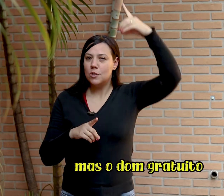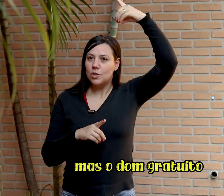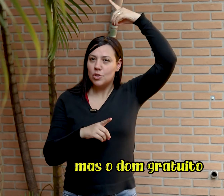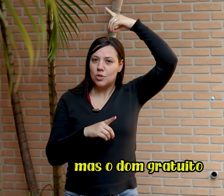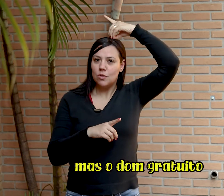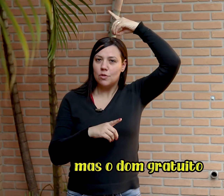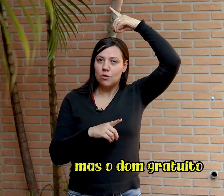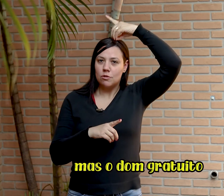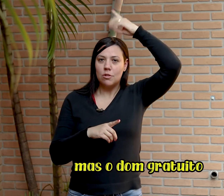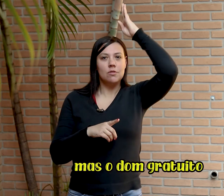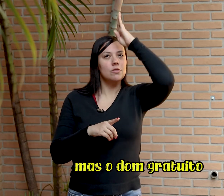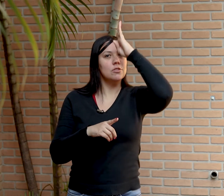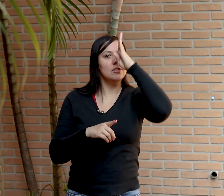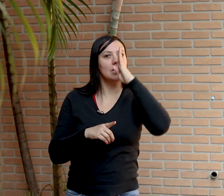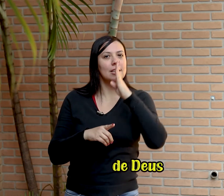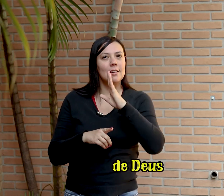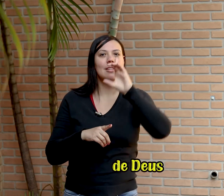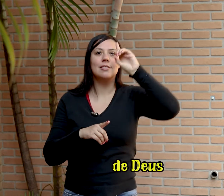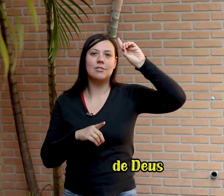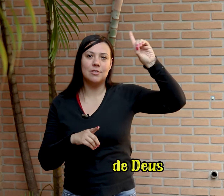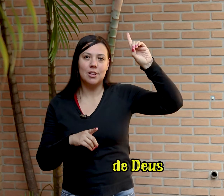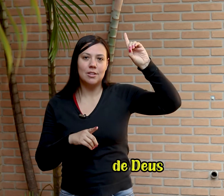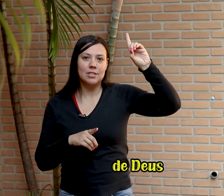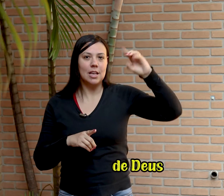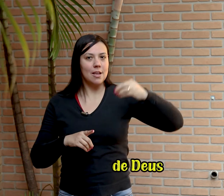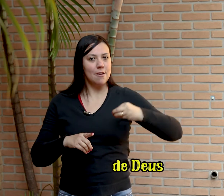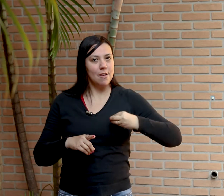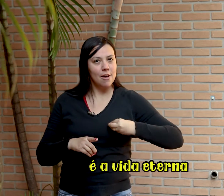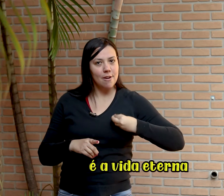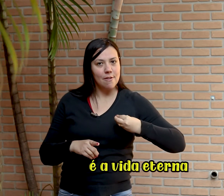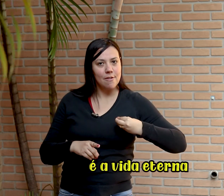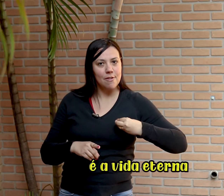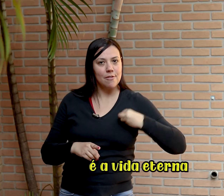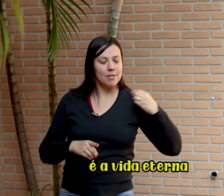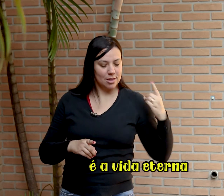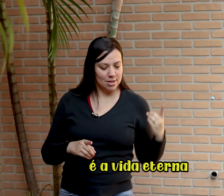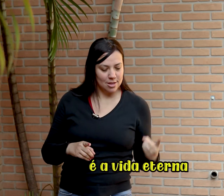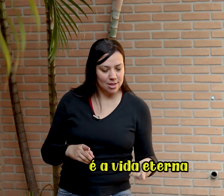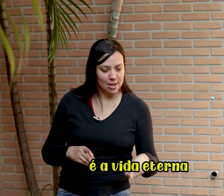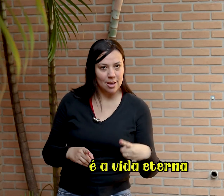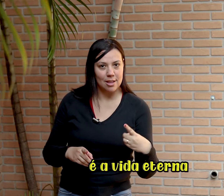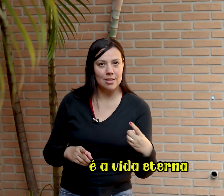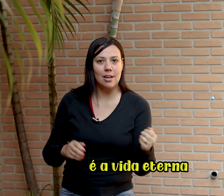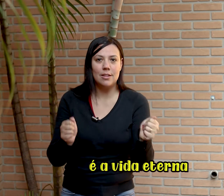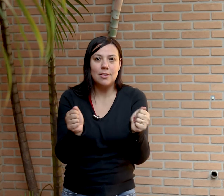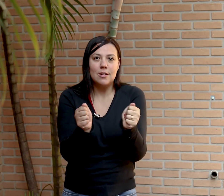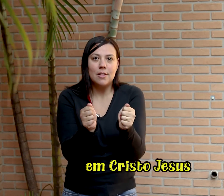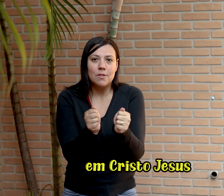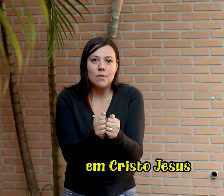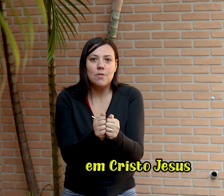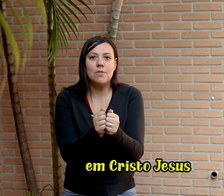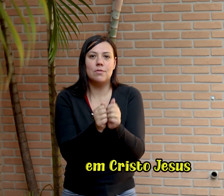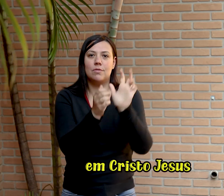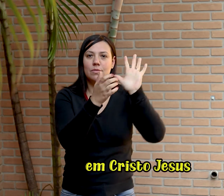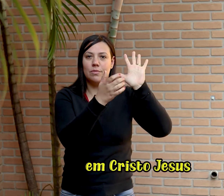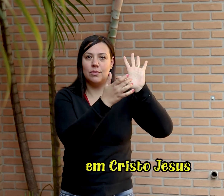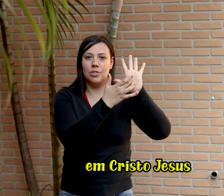dom gratuito de Deus é a vida eterna em Cristo